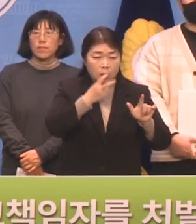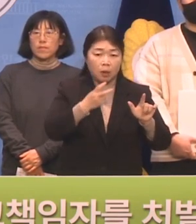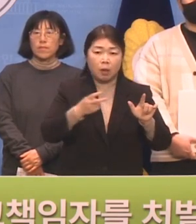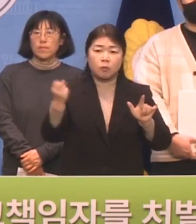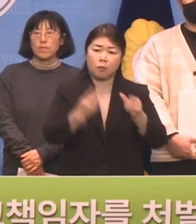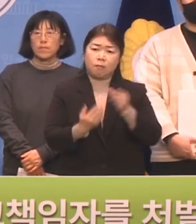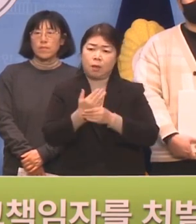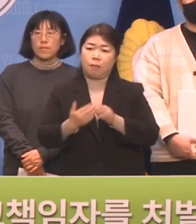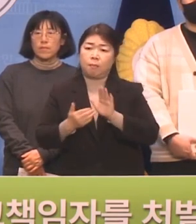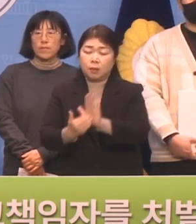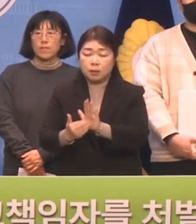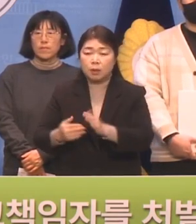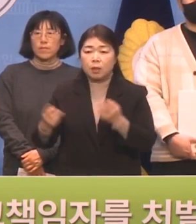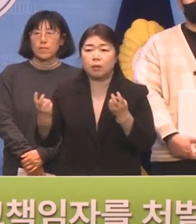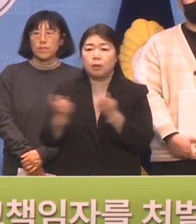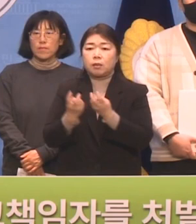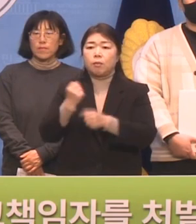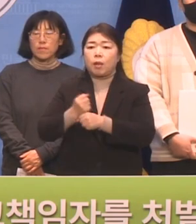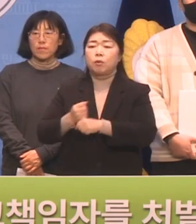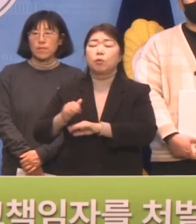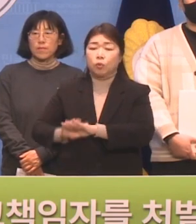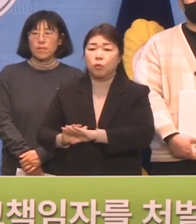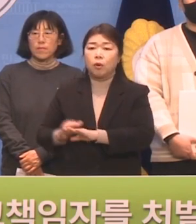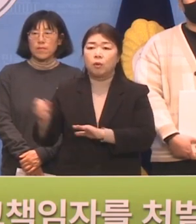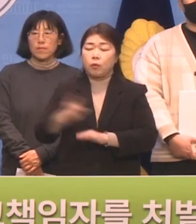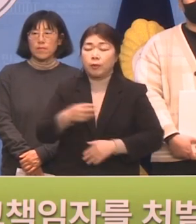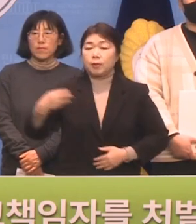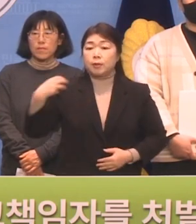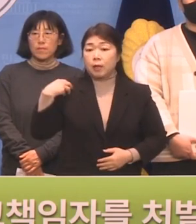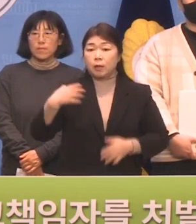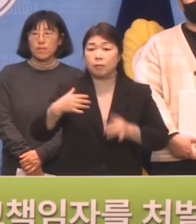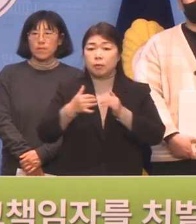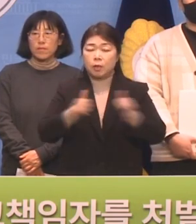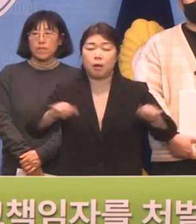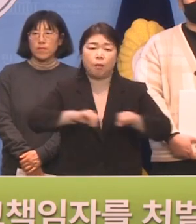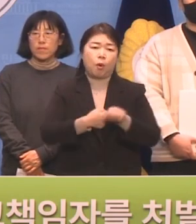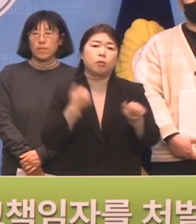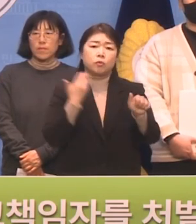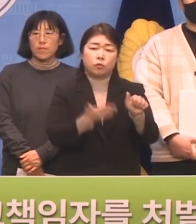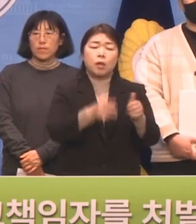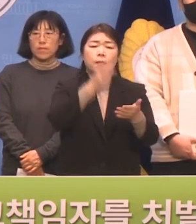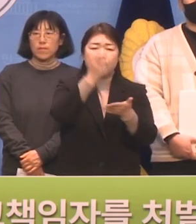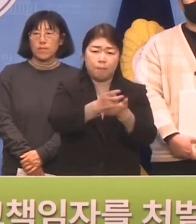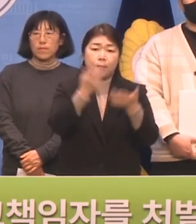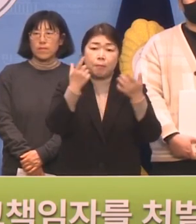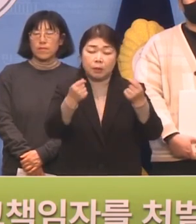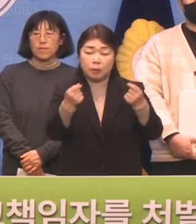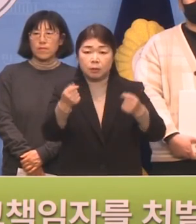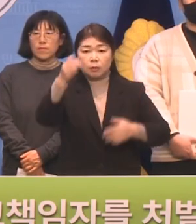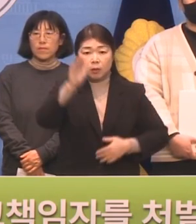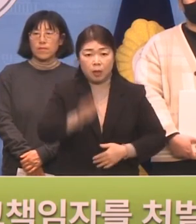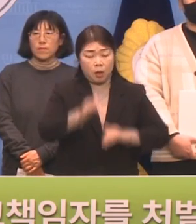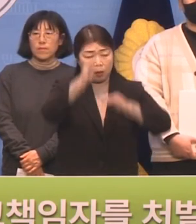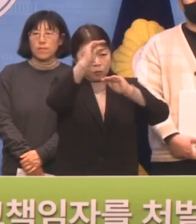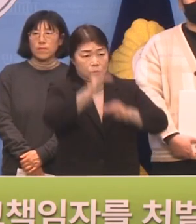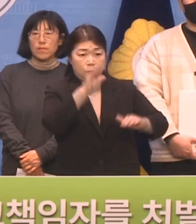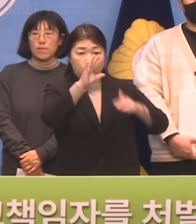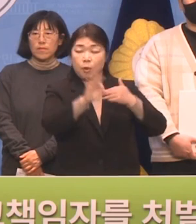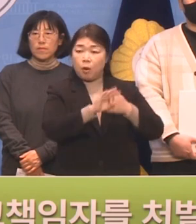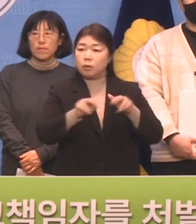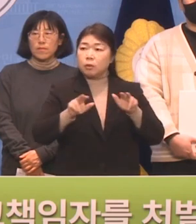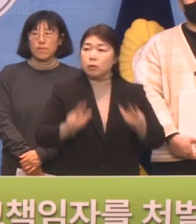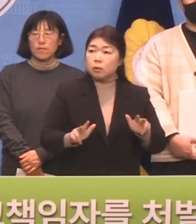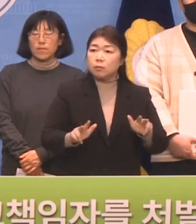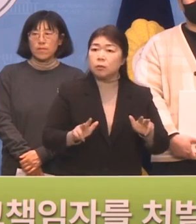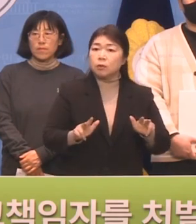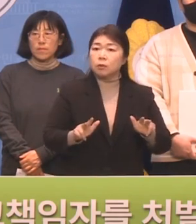대책이 마련이 되고 그리고 책임자들이 처벌돼야 하는 것이 너무나 마땅하지만 지금 7개월이